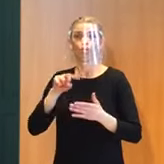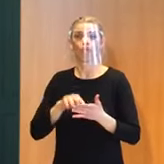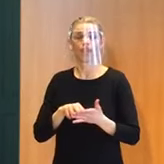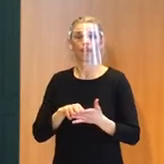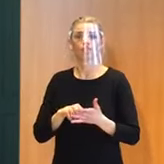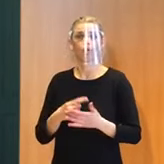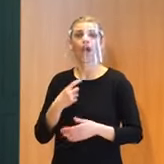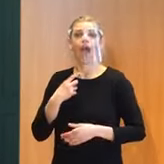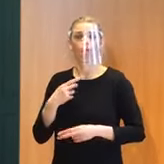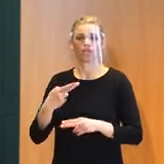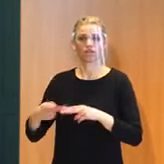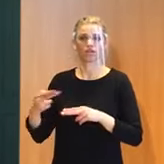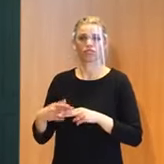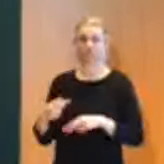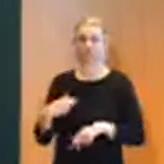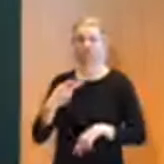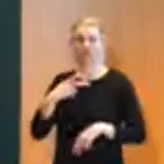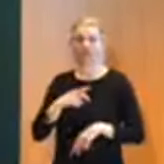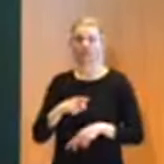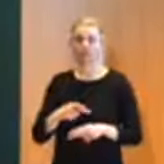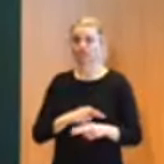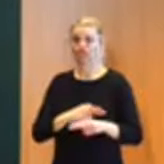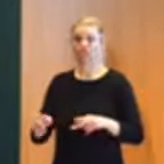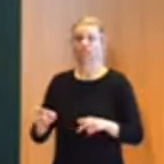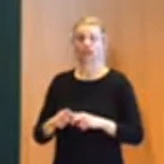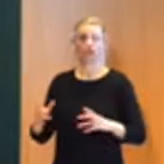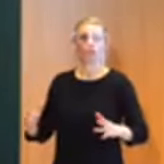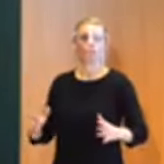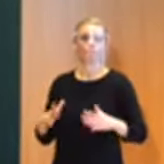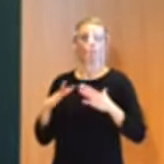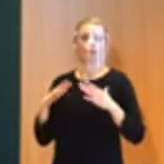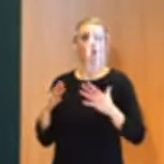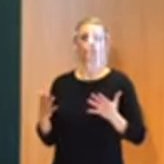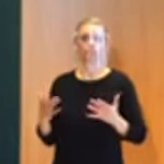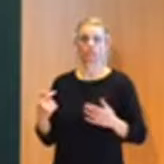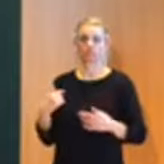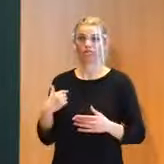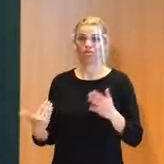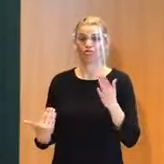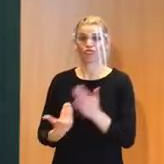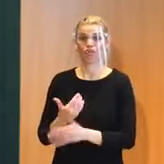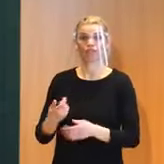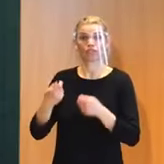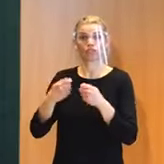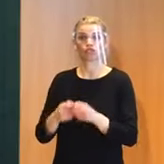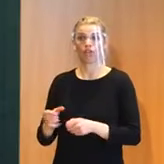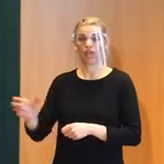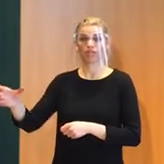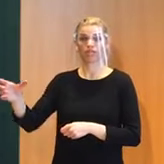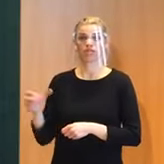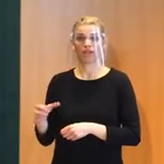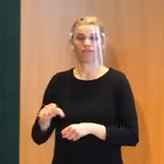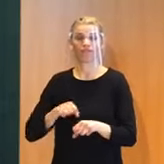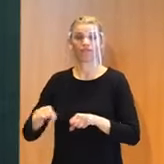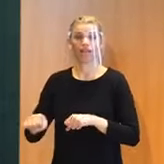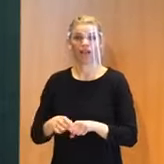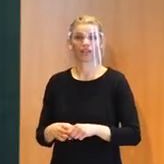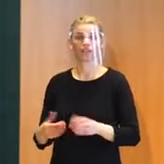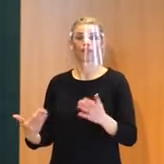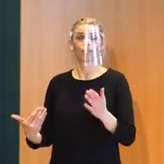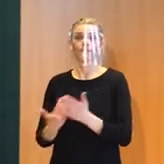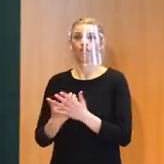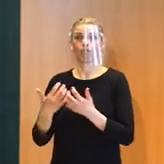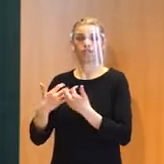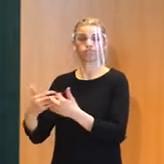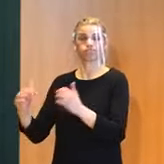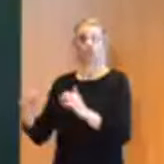čistý papalašizmus, aby sme teraz vytvorili 17. člena vlády s úradom, s aparátom. To všetko stojí akože